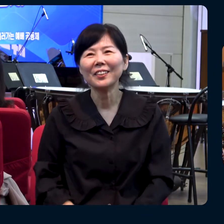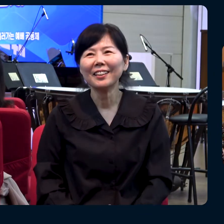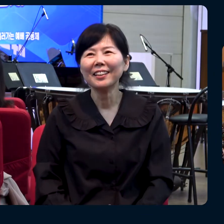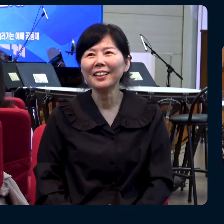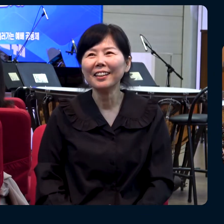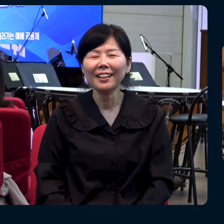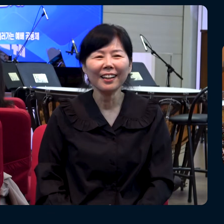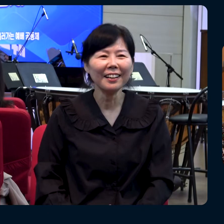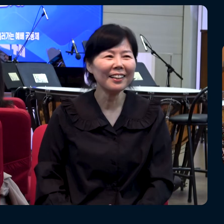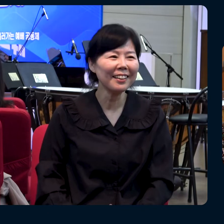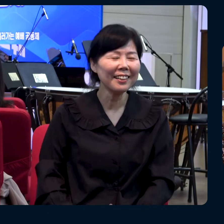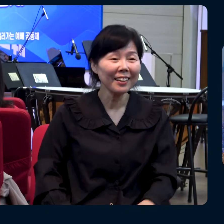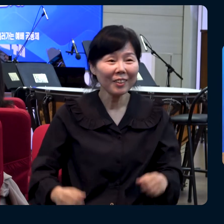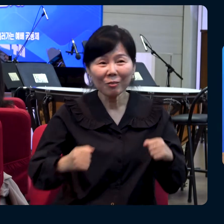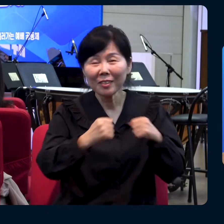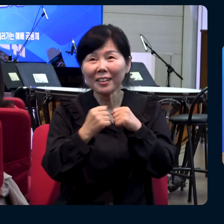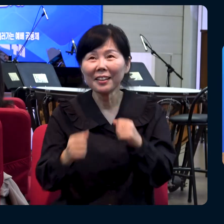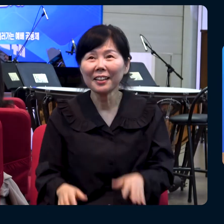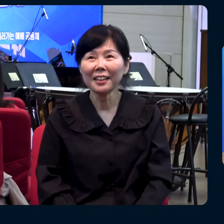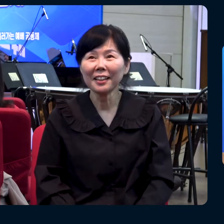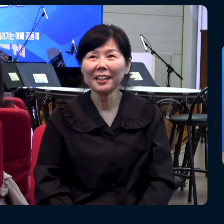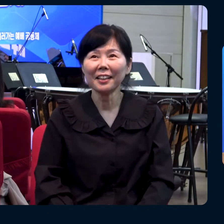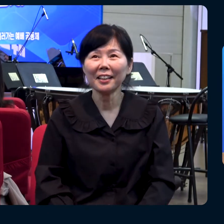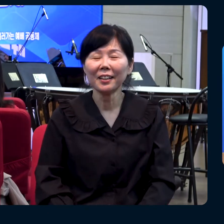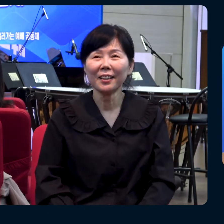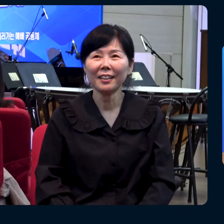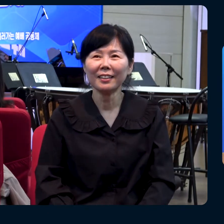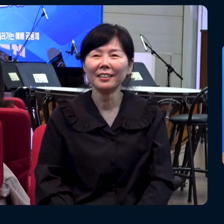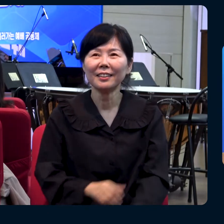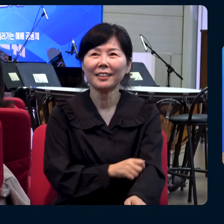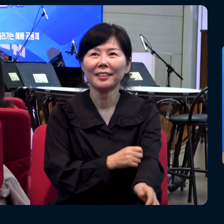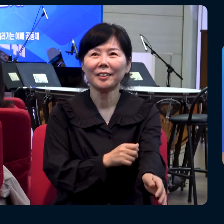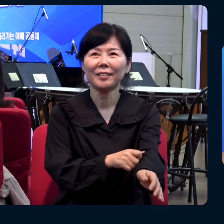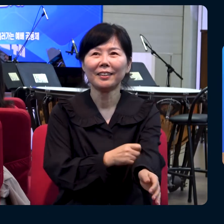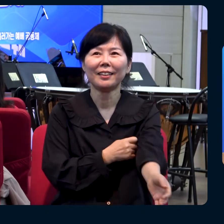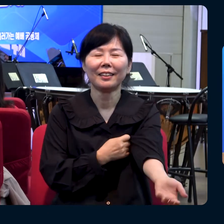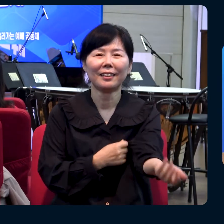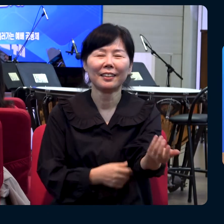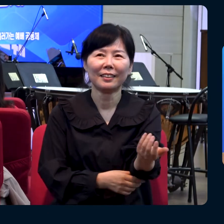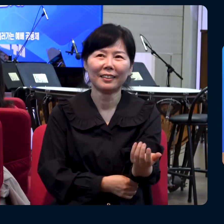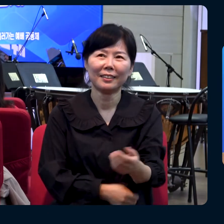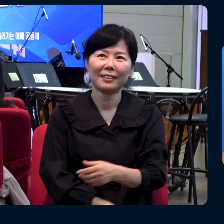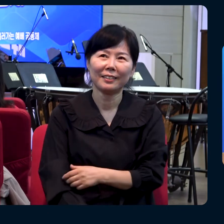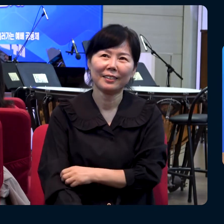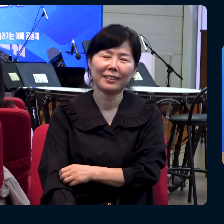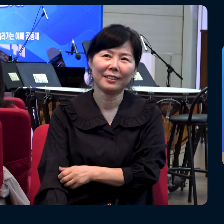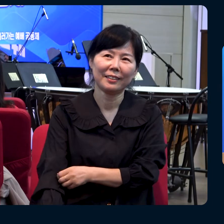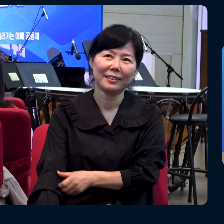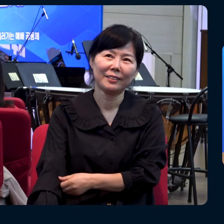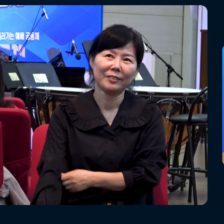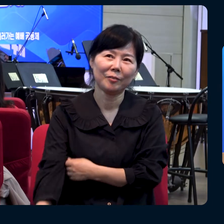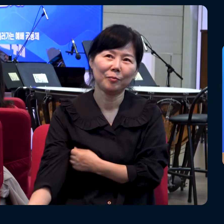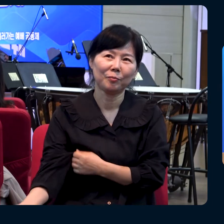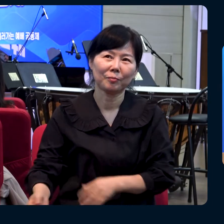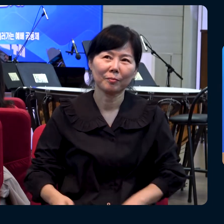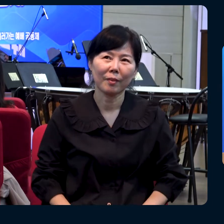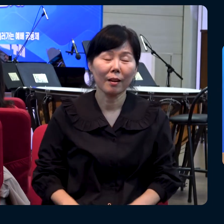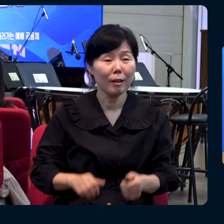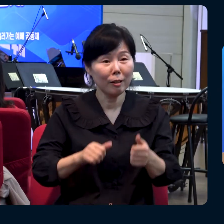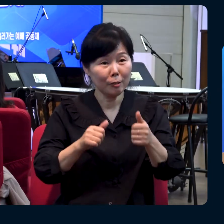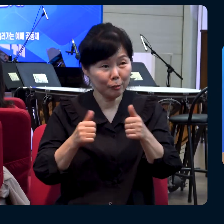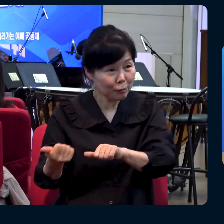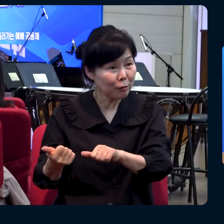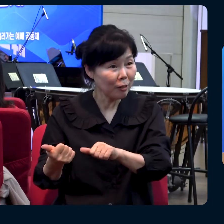다 한판 붙는댔잖아요. 남자들은 도망갈 생각인데 한 번 붙는데. 한번 더 물어볼게요.